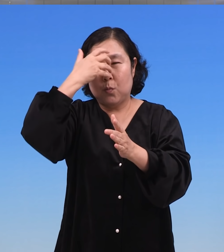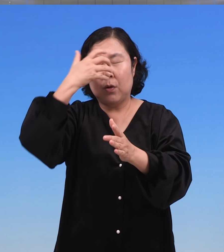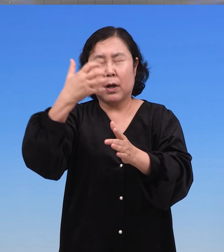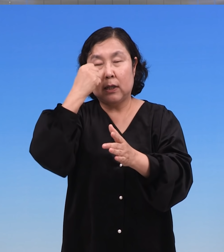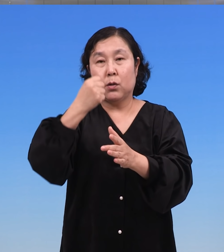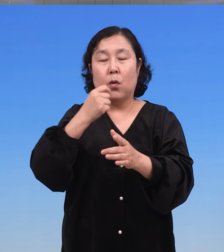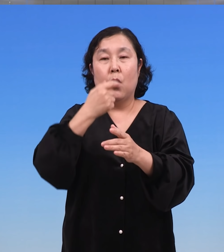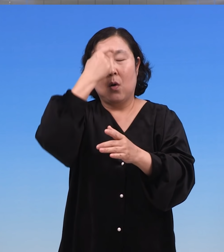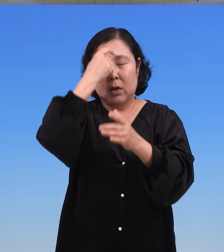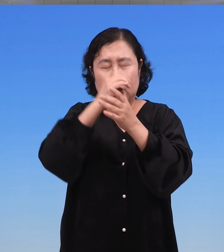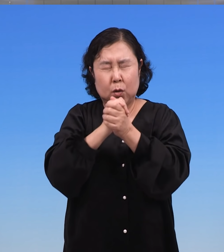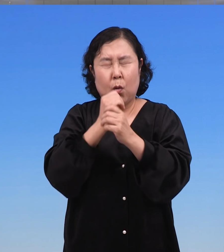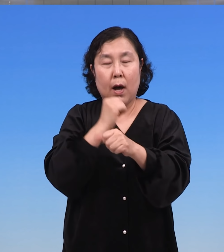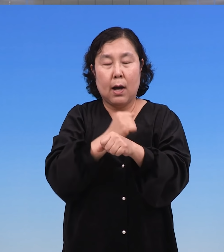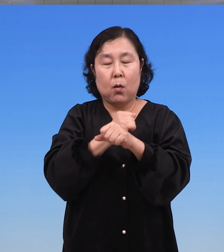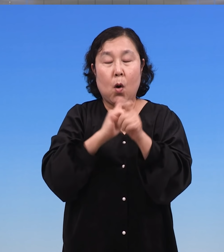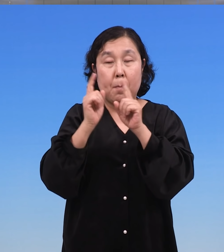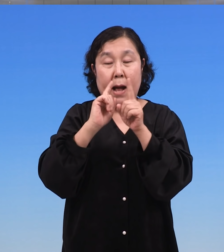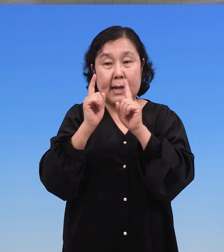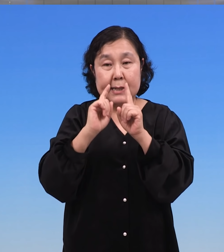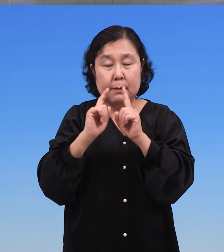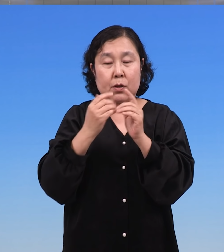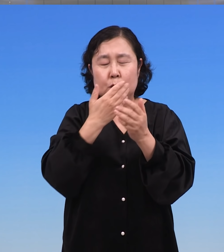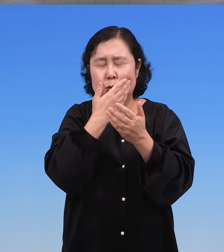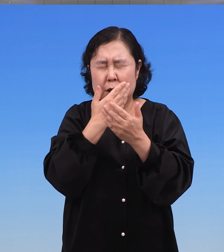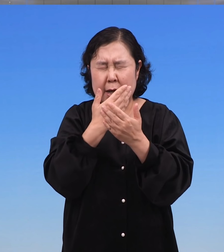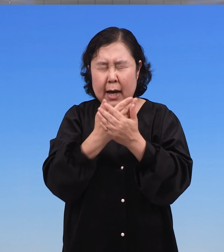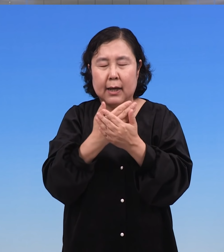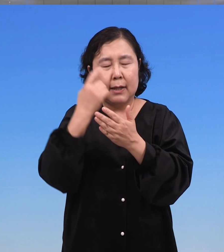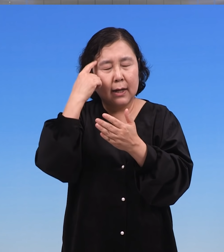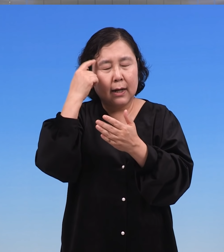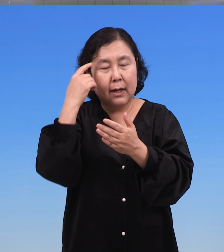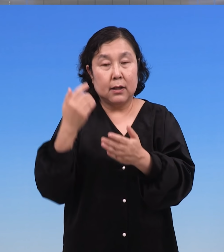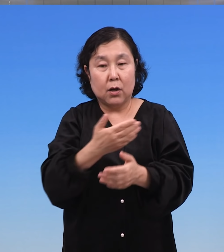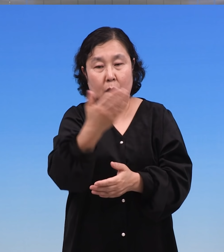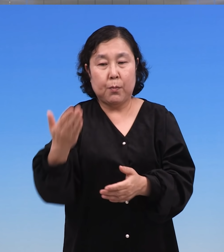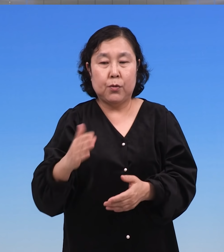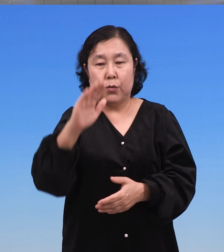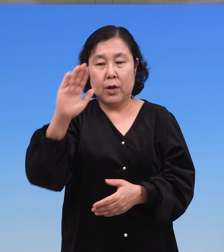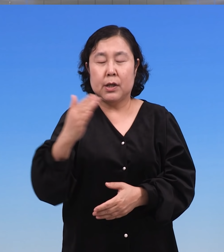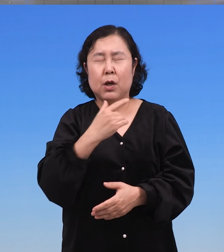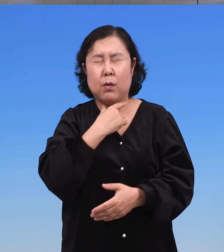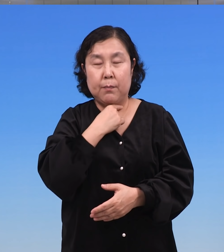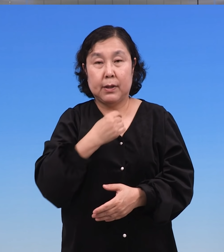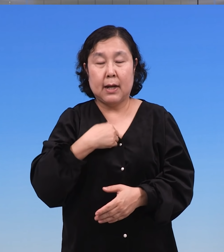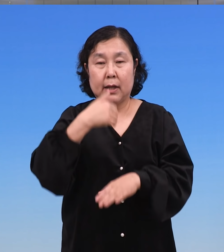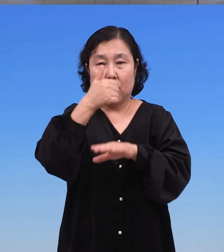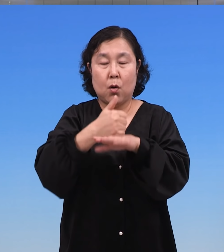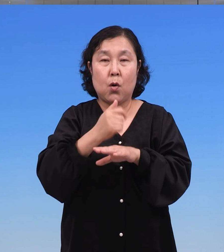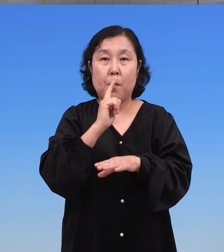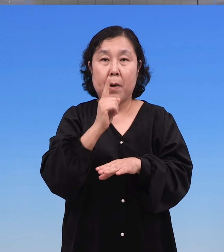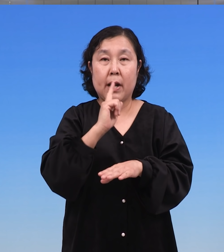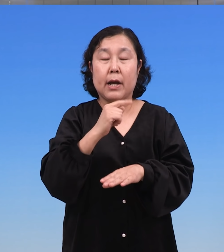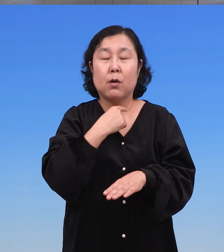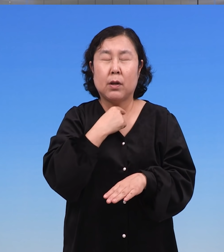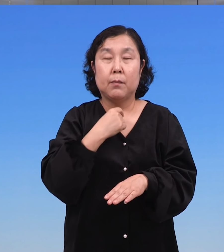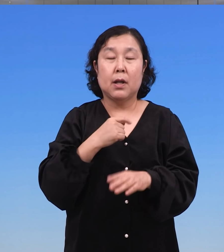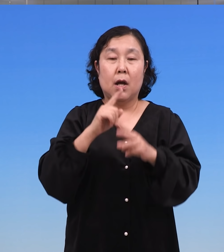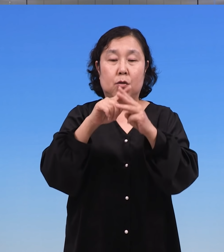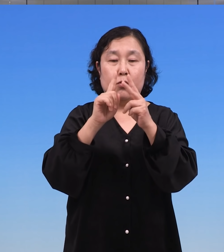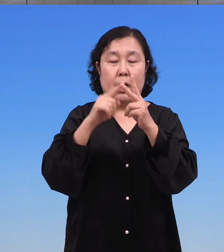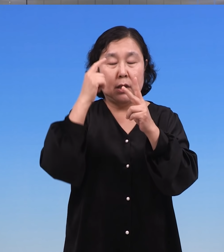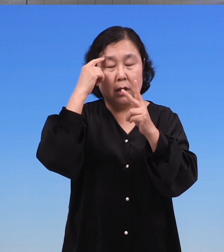기도하고 말씀을 소중히 여기며 달려나가는 믿음의 성도님들 되시기 바랍니다. 이제 결론을 이렇게 맺기